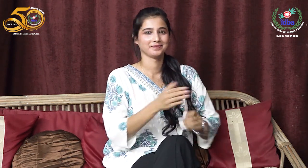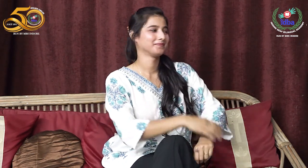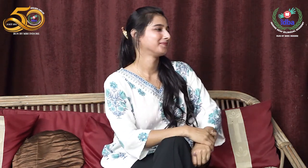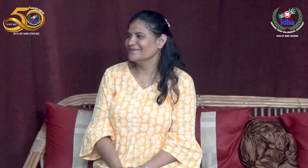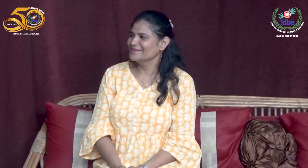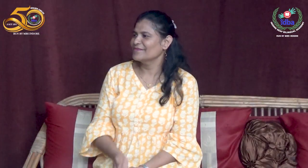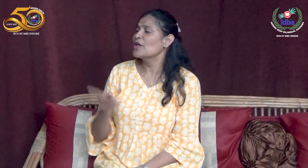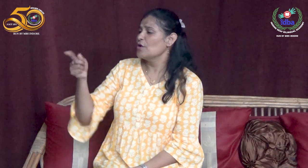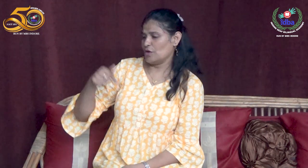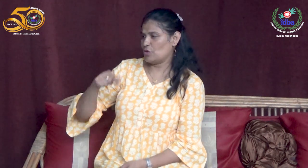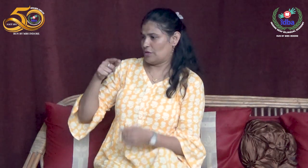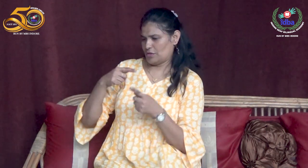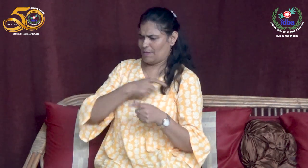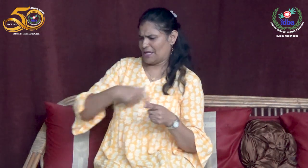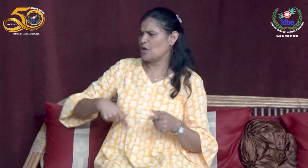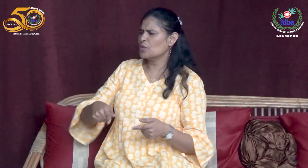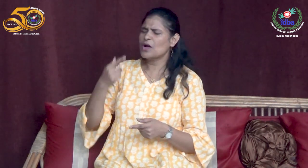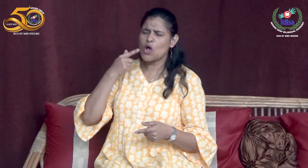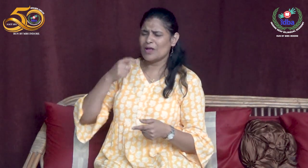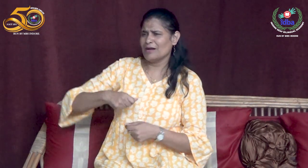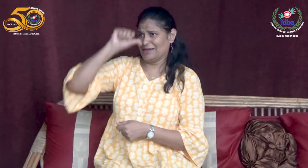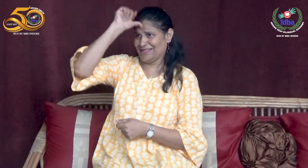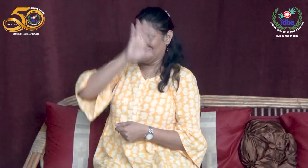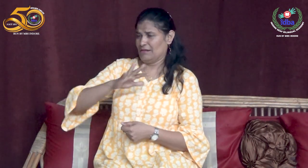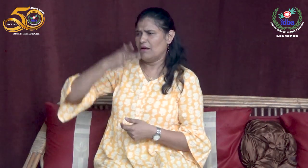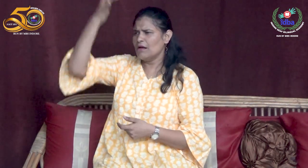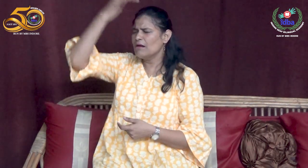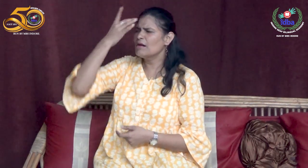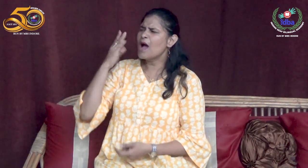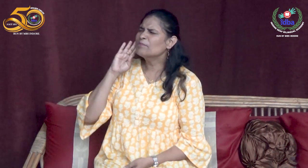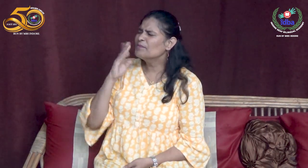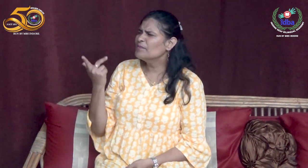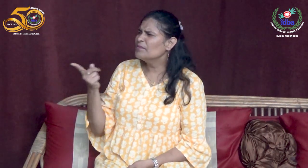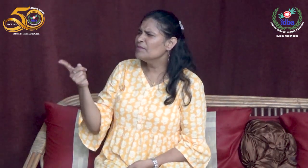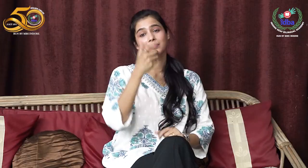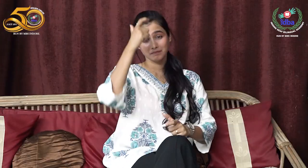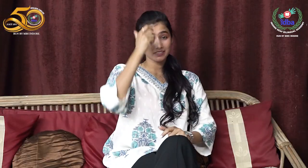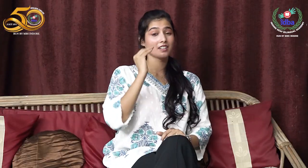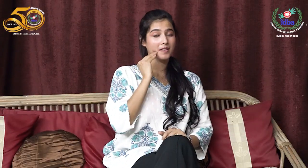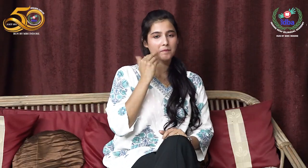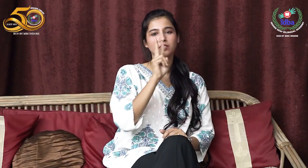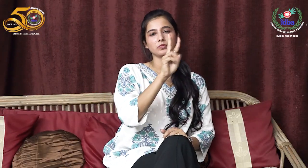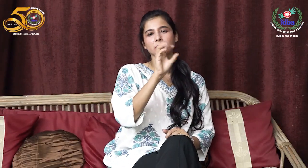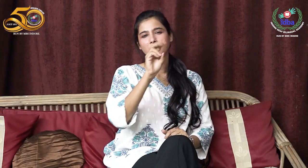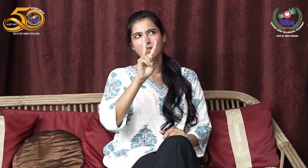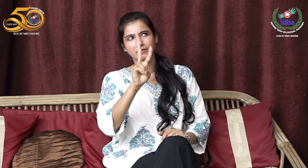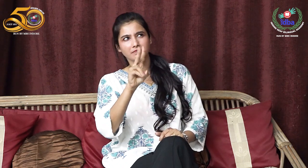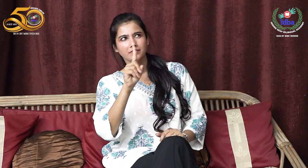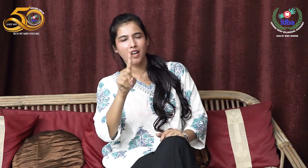जो है 1 साल ही हुआ है। जब आप इंदौर में मिस इंडिया का आप जीती थी तो कौन से साल पे जीती थी?